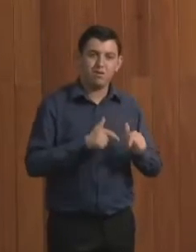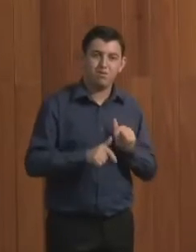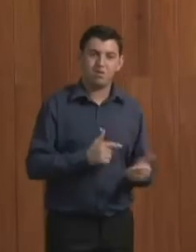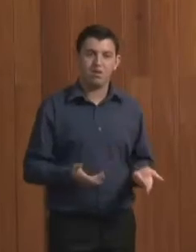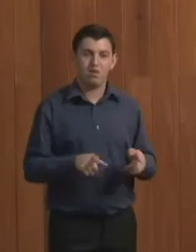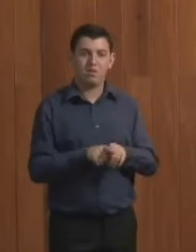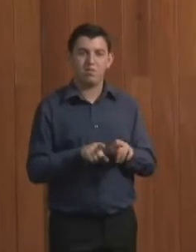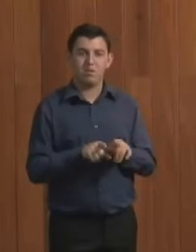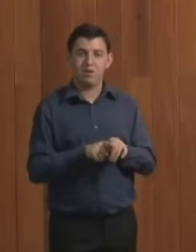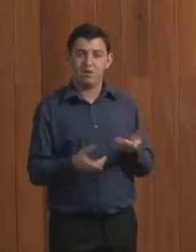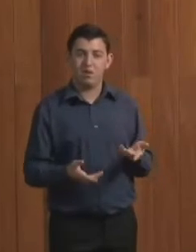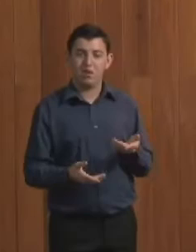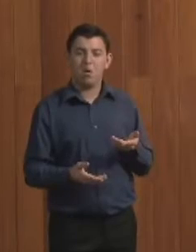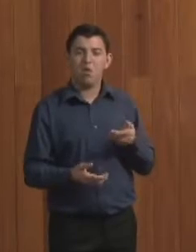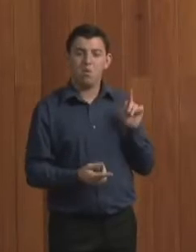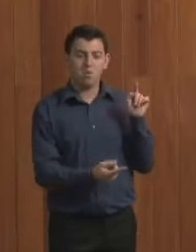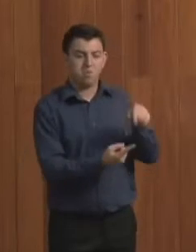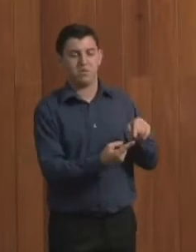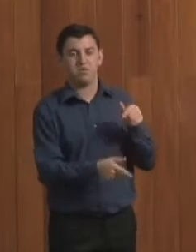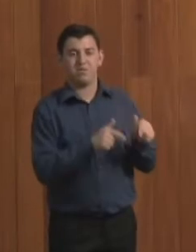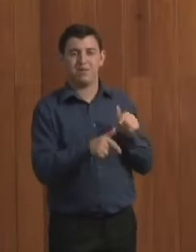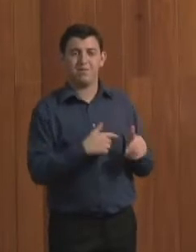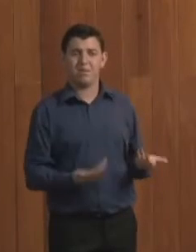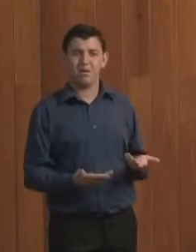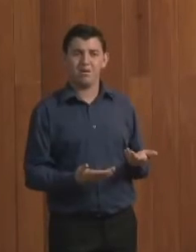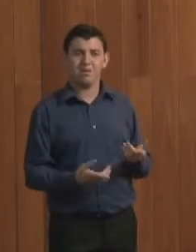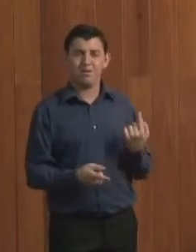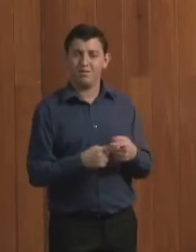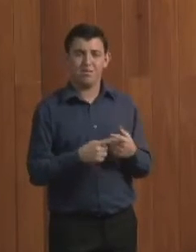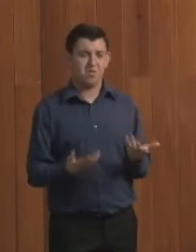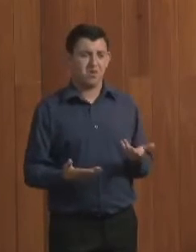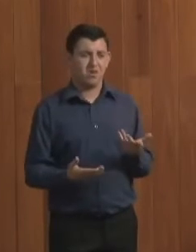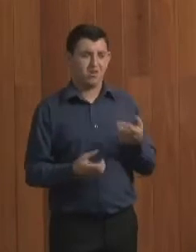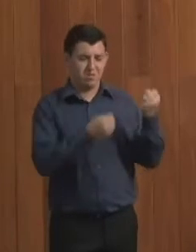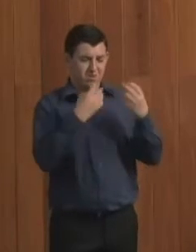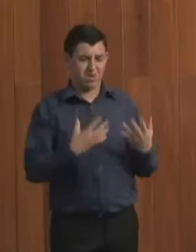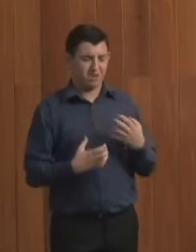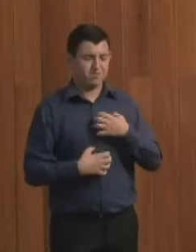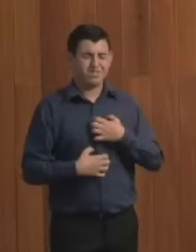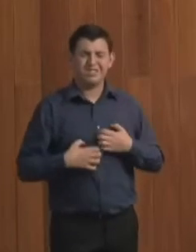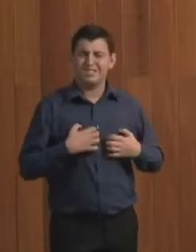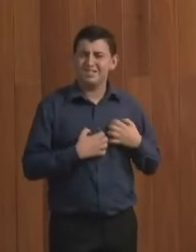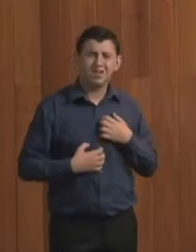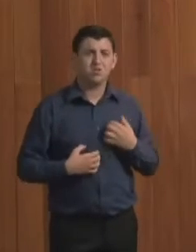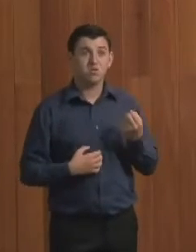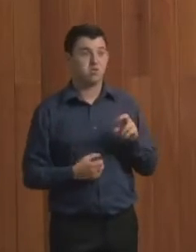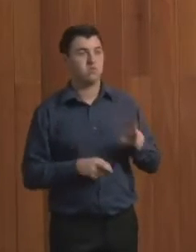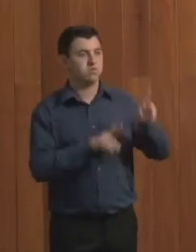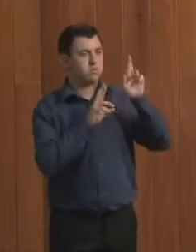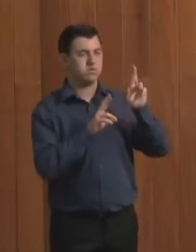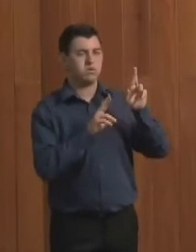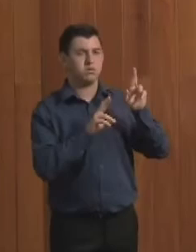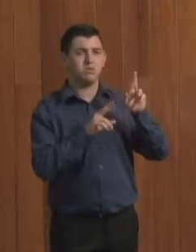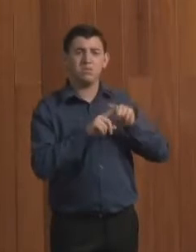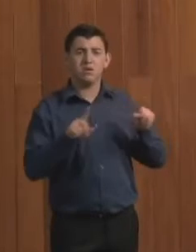demanda e também, por que não dizer, as suas angústias e as suas esperanças. E os